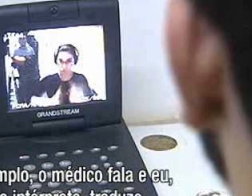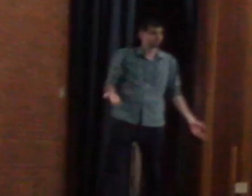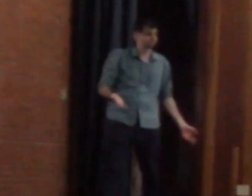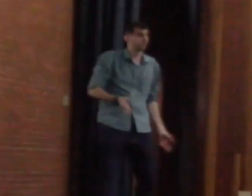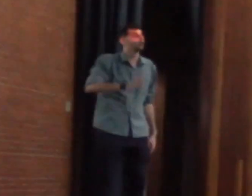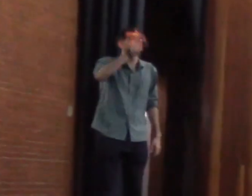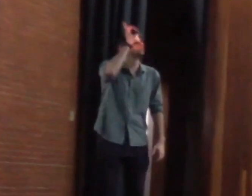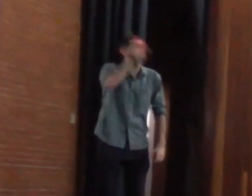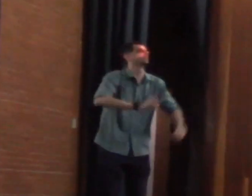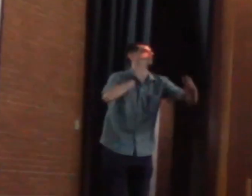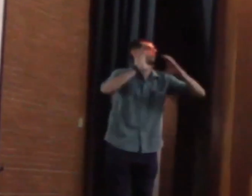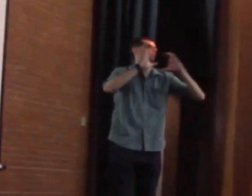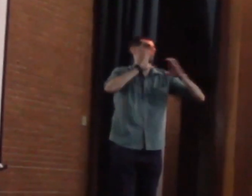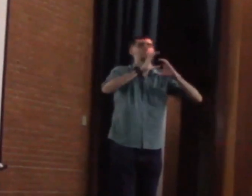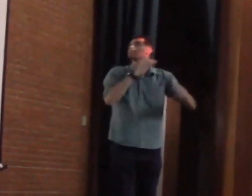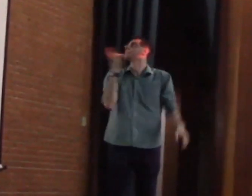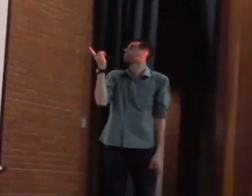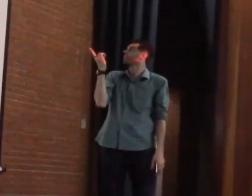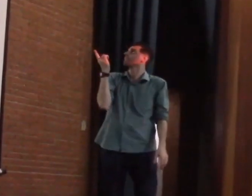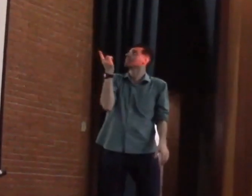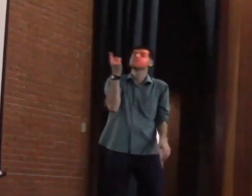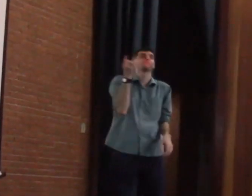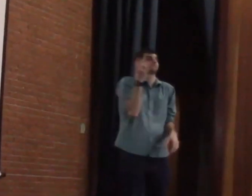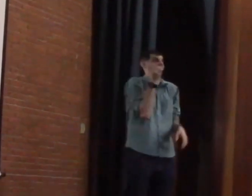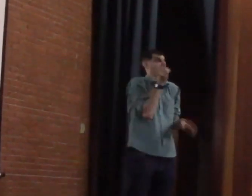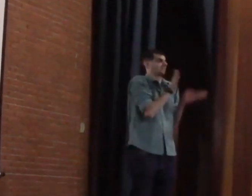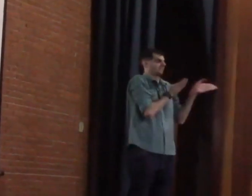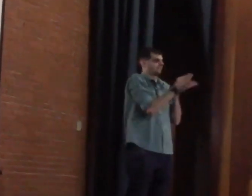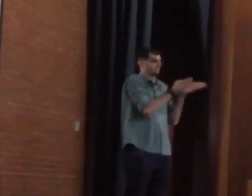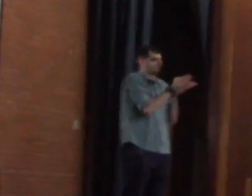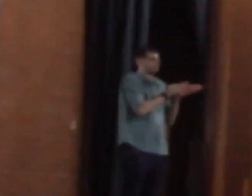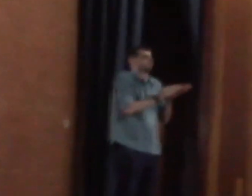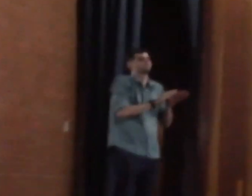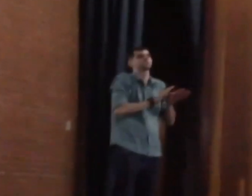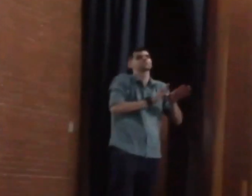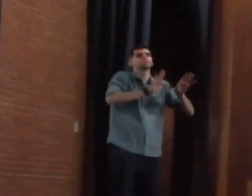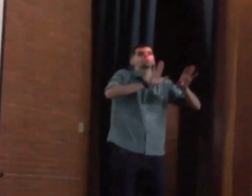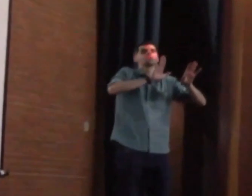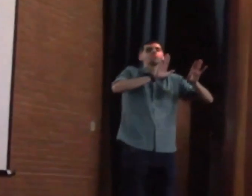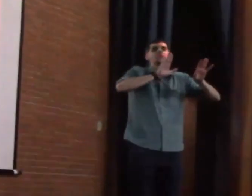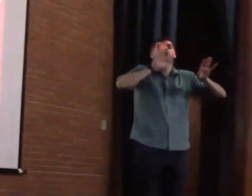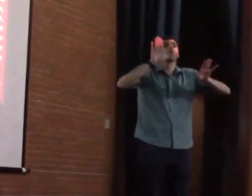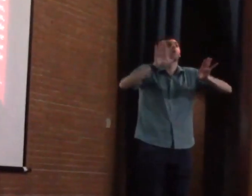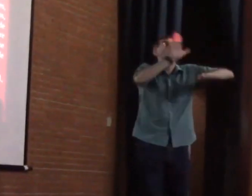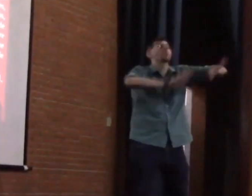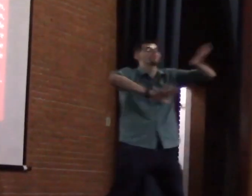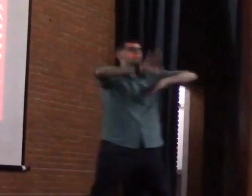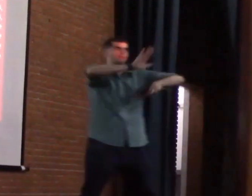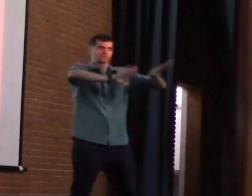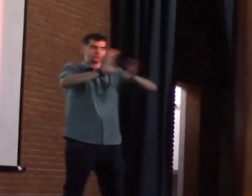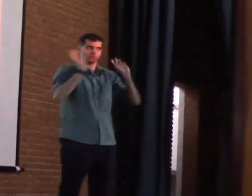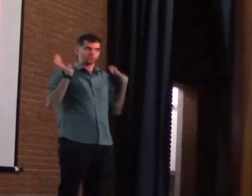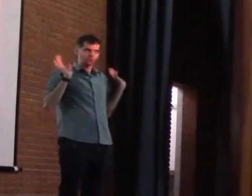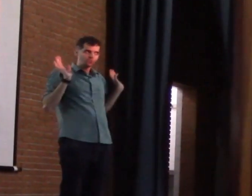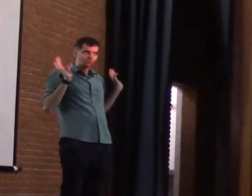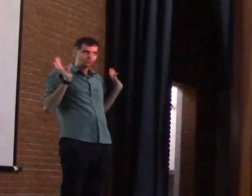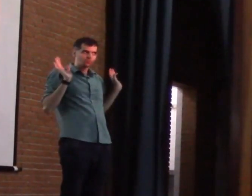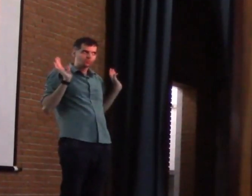Então, a gente tem aqui o direito à comunicação, né? A acessibilidade. E a gente entra aqui também